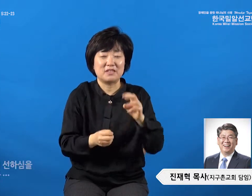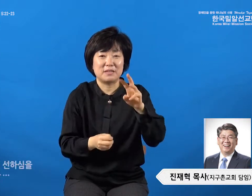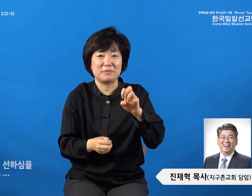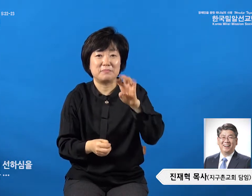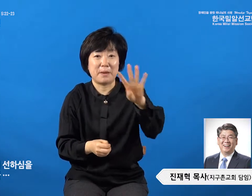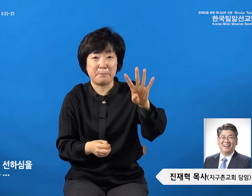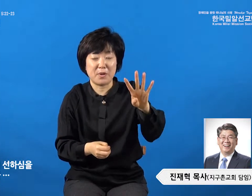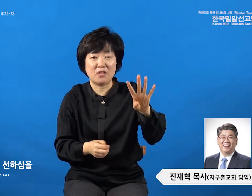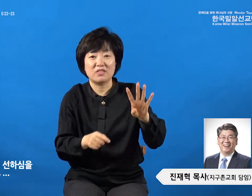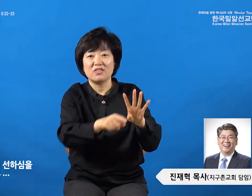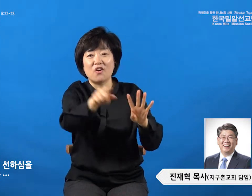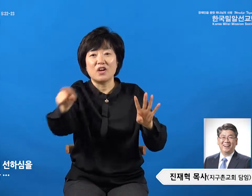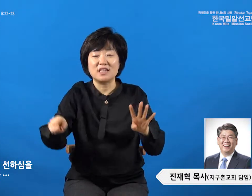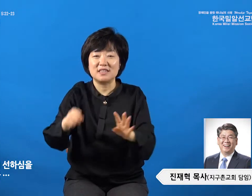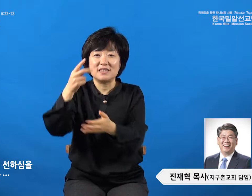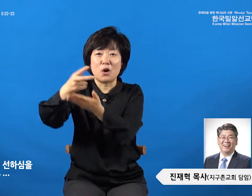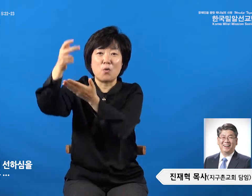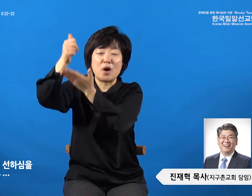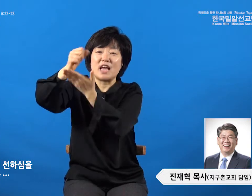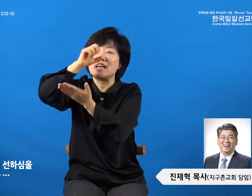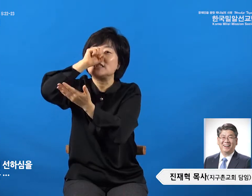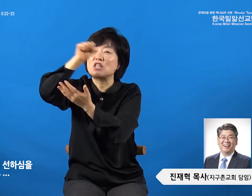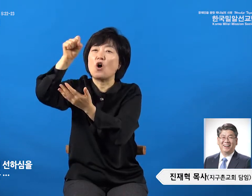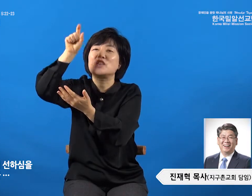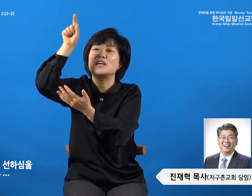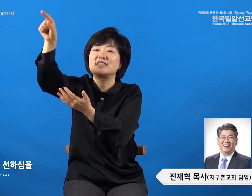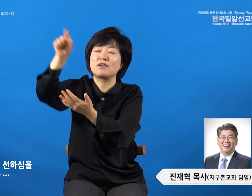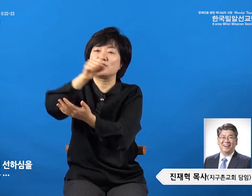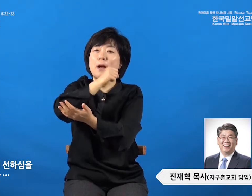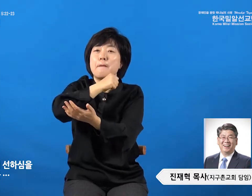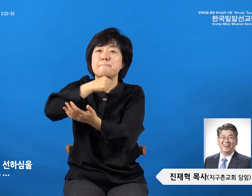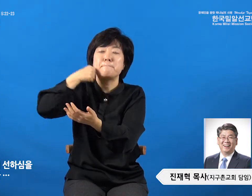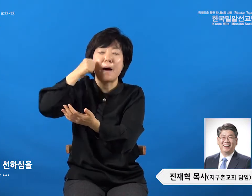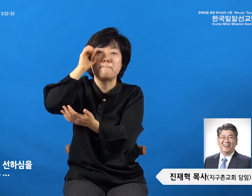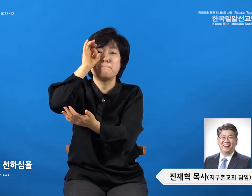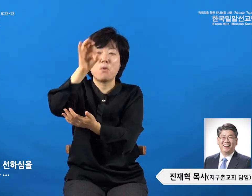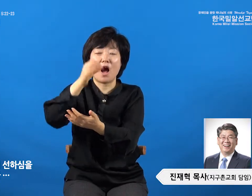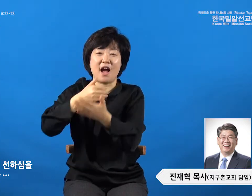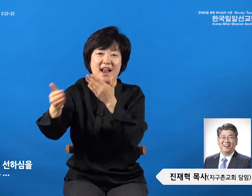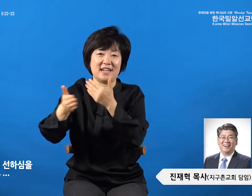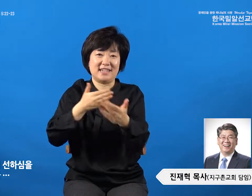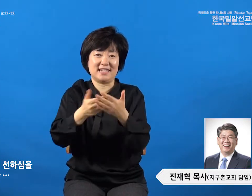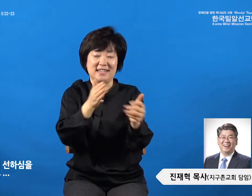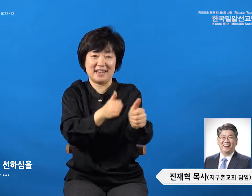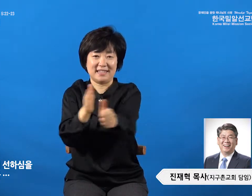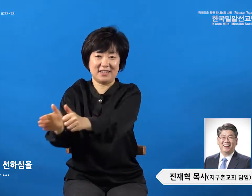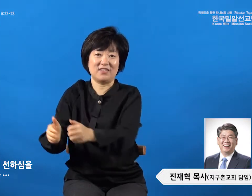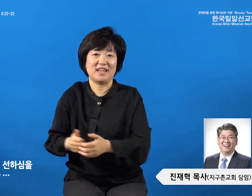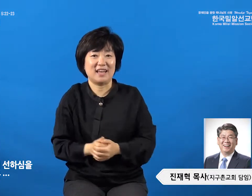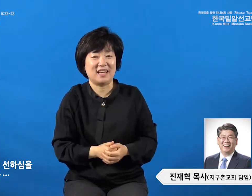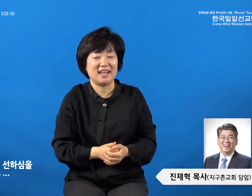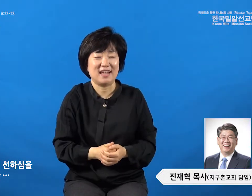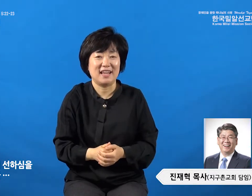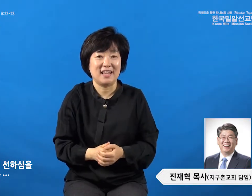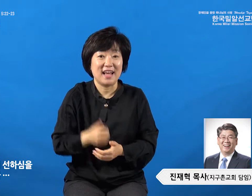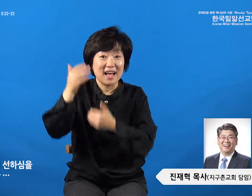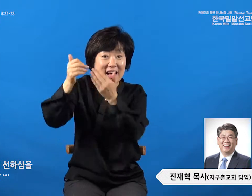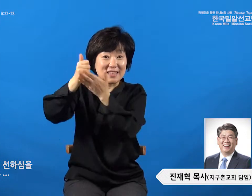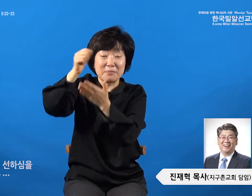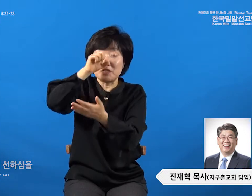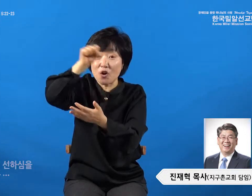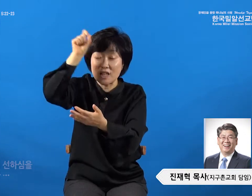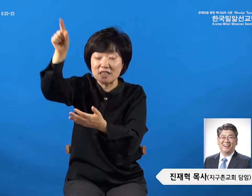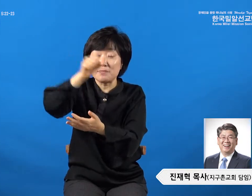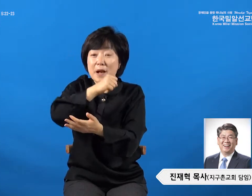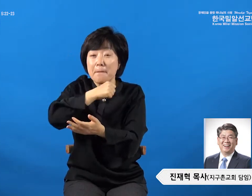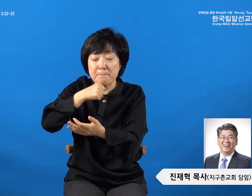시편 34편, 너희는 여호와의 선하심을 맛보아 알지어다. 하나님의